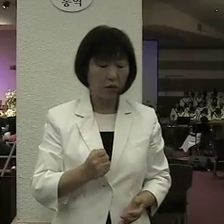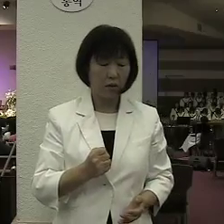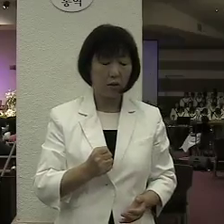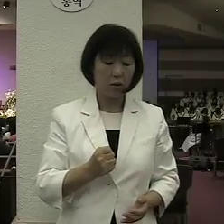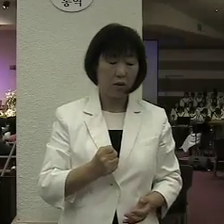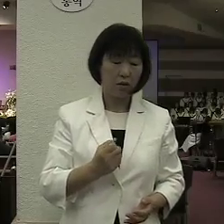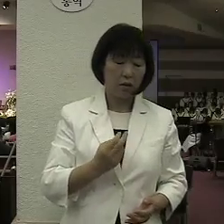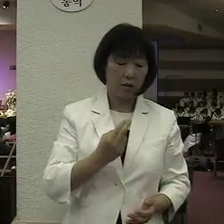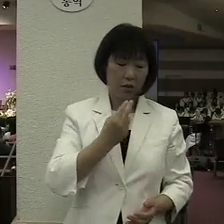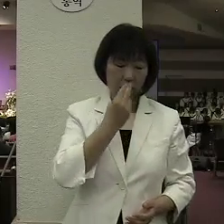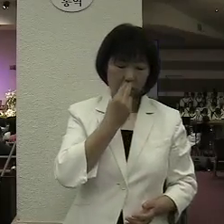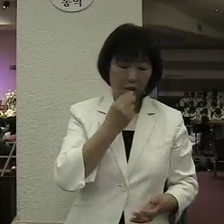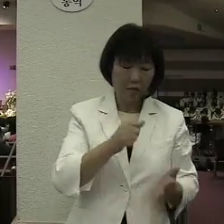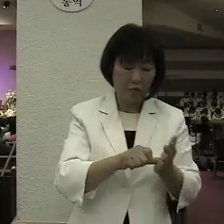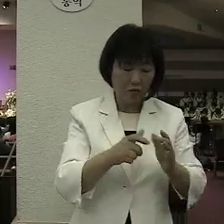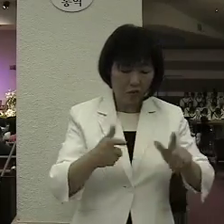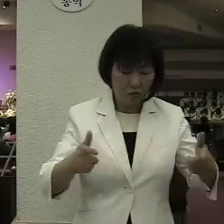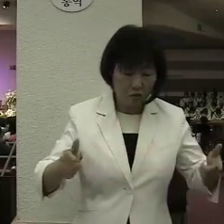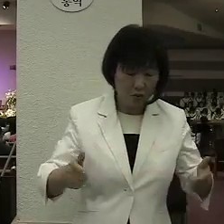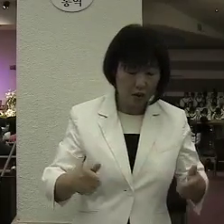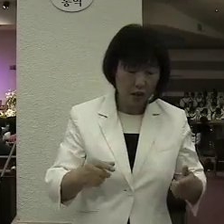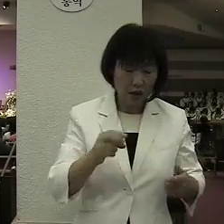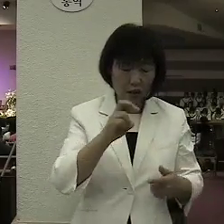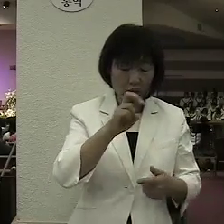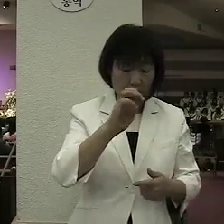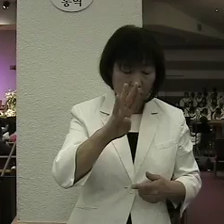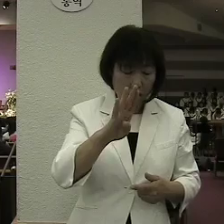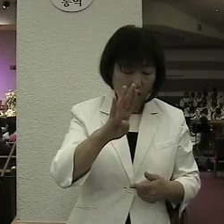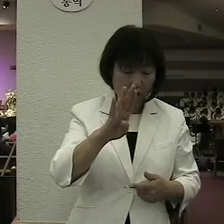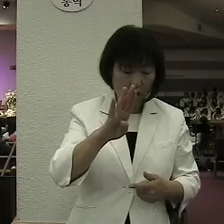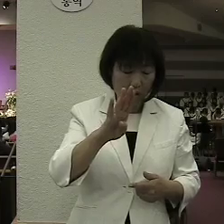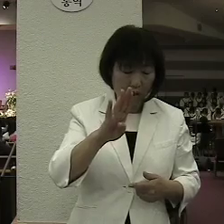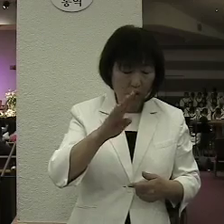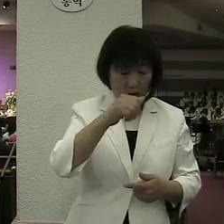이름으로 축원합니다. 부활하신 주님을 믿고 있기 때문에